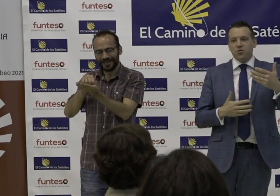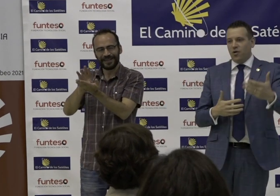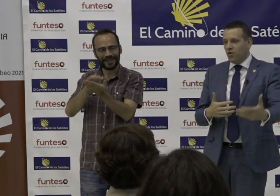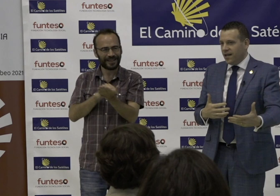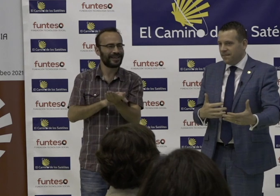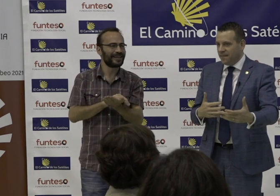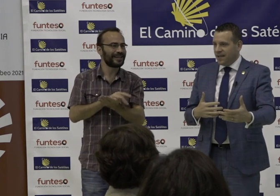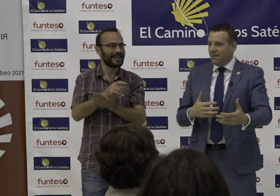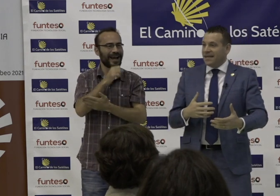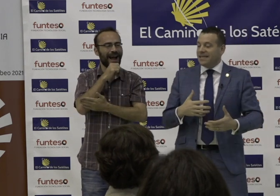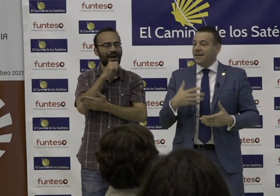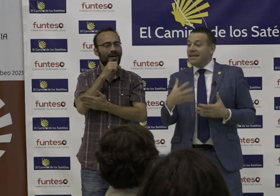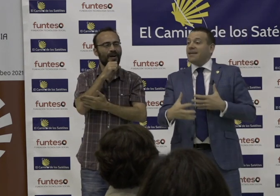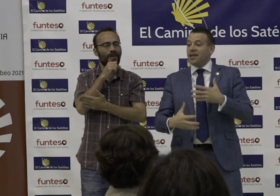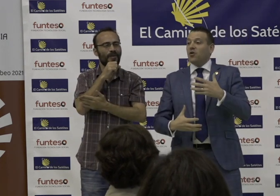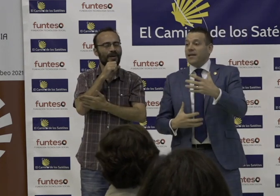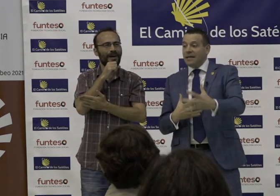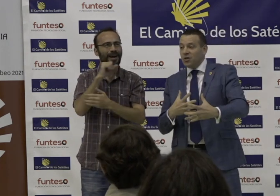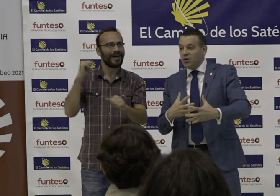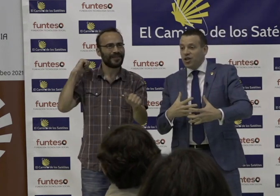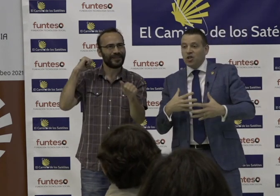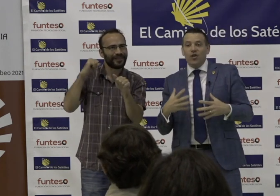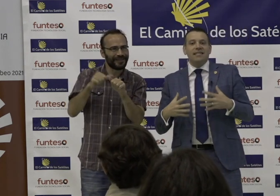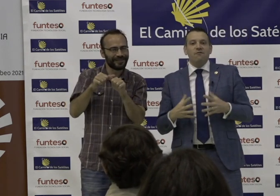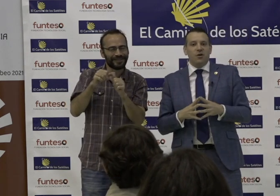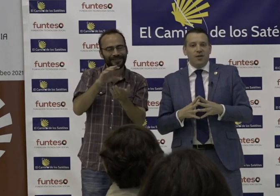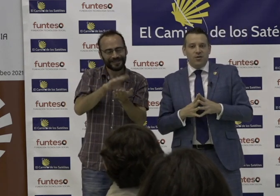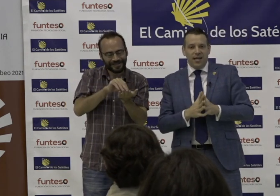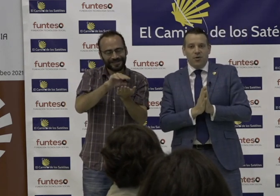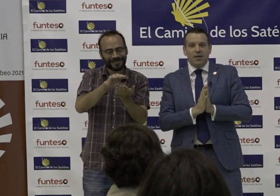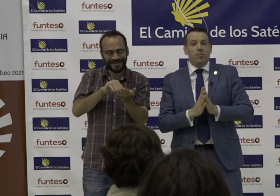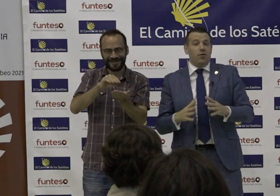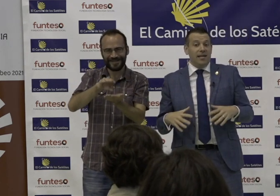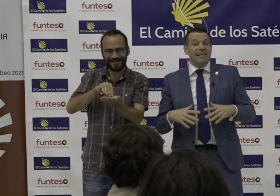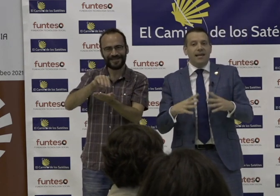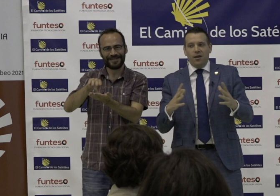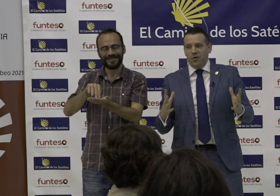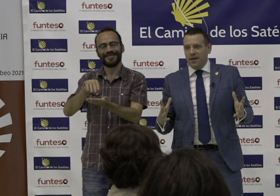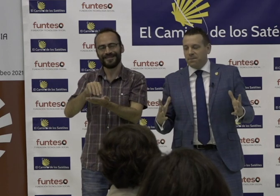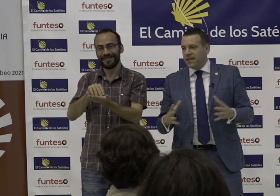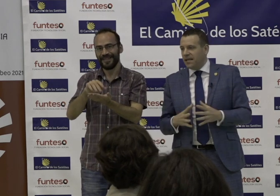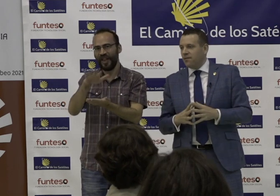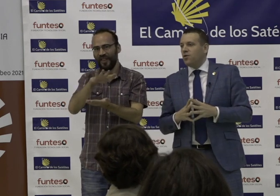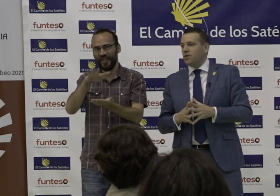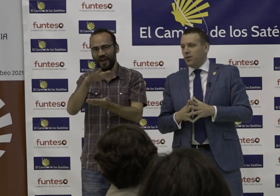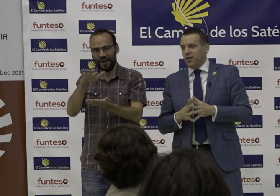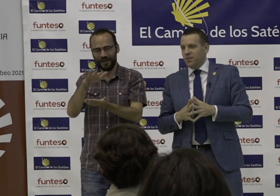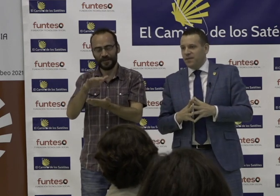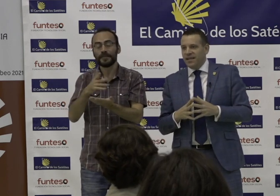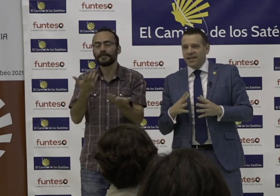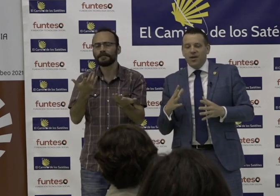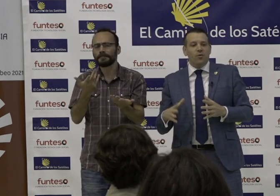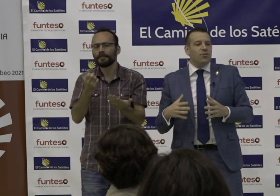día con su abuela para seguir recopilando toda esa información que le podía proporcionar de la zona. ¿Qué fue lo que